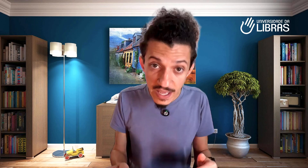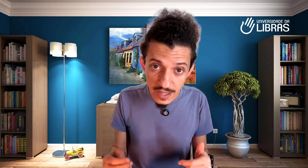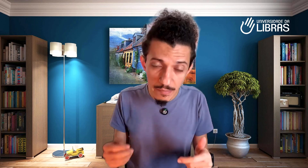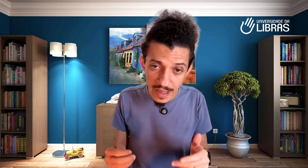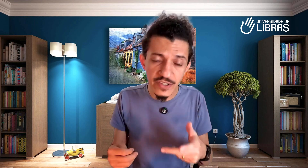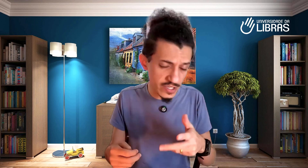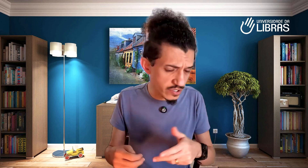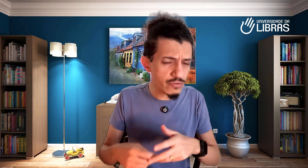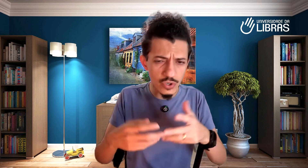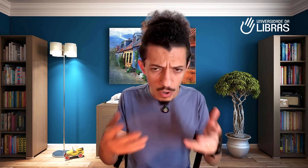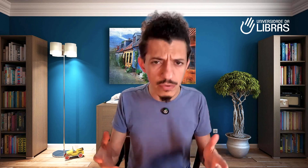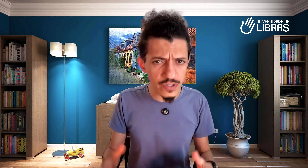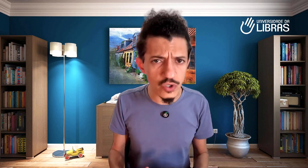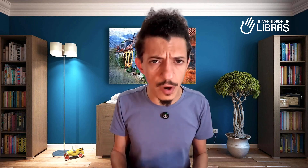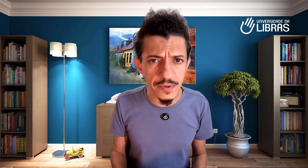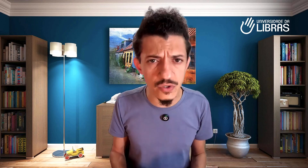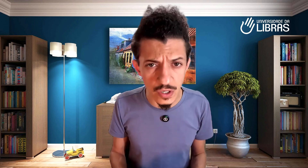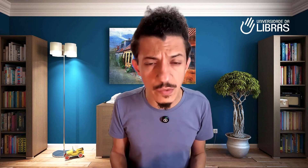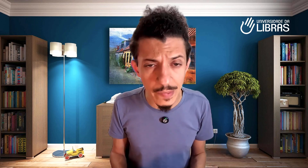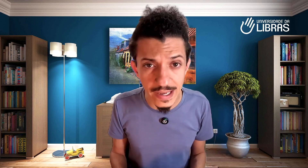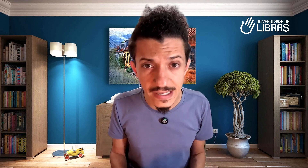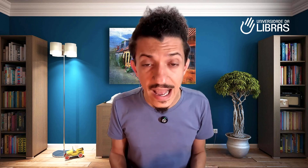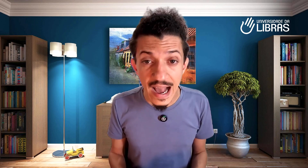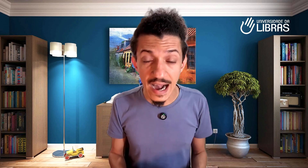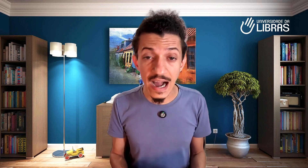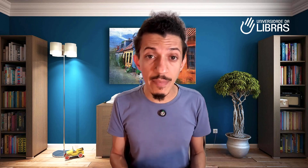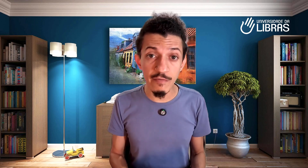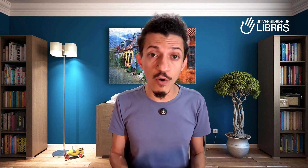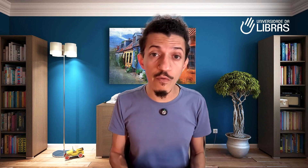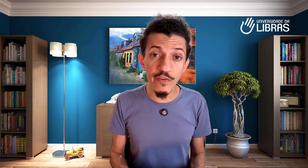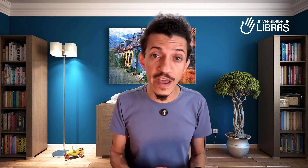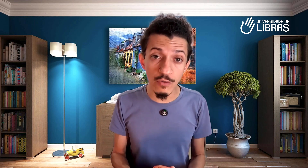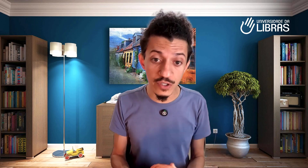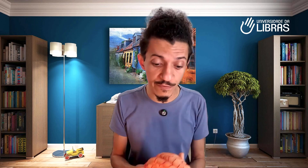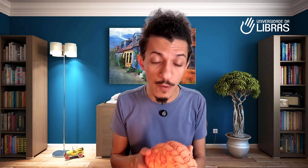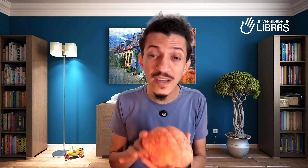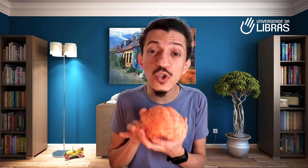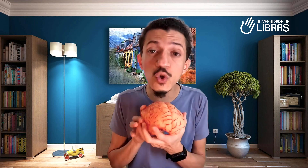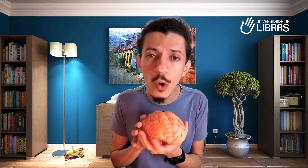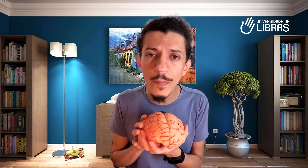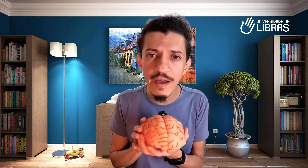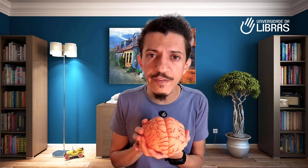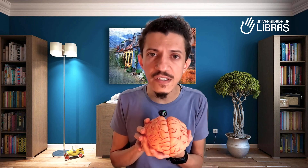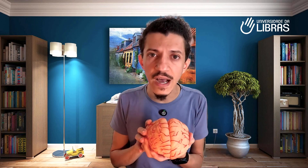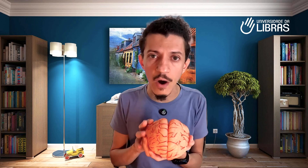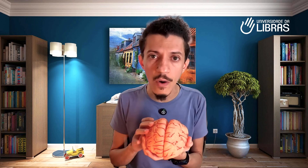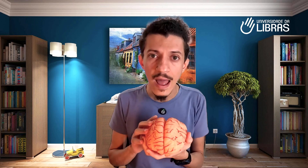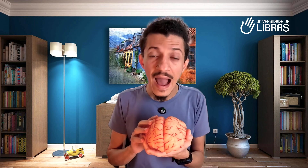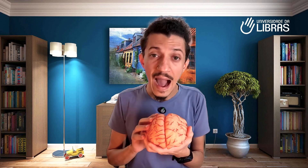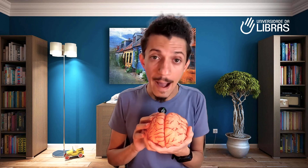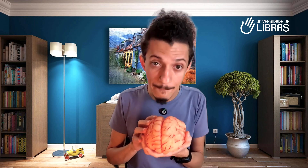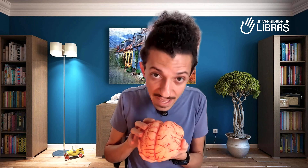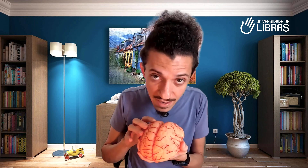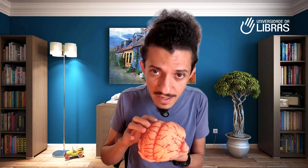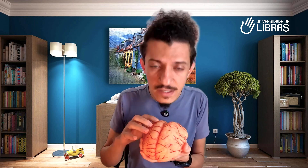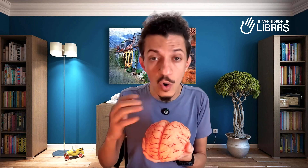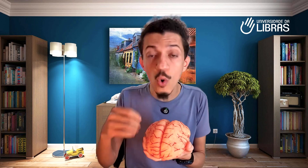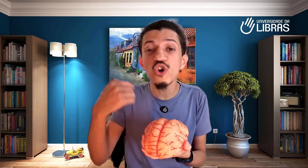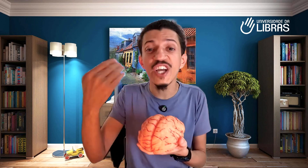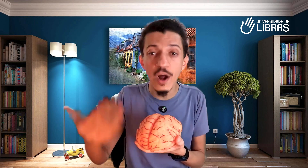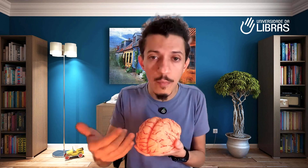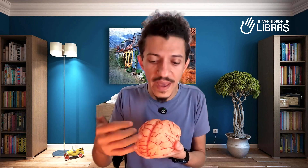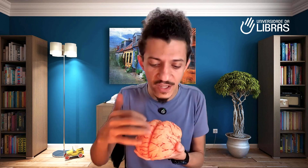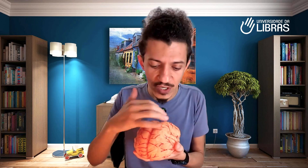e também de ensino de outros idiomas no nosso país acaba envolvendo de forma superficial apenas